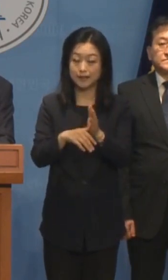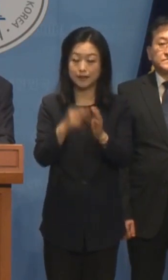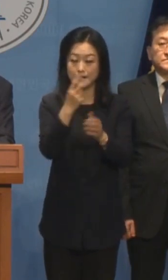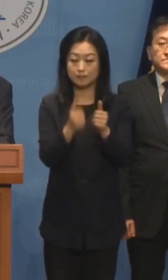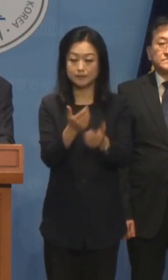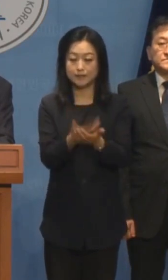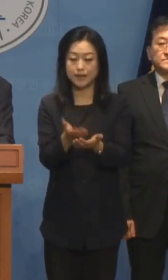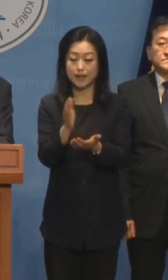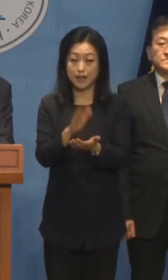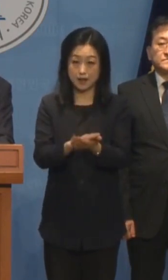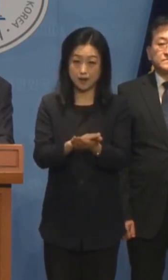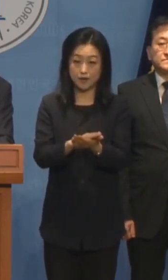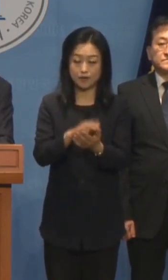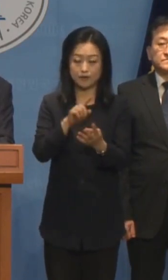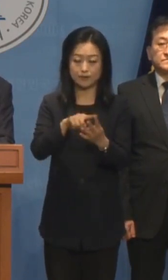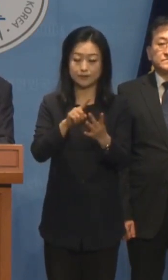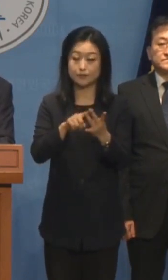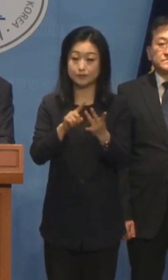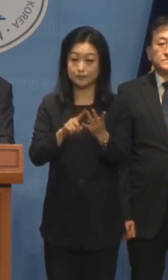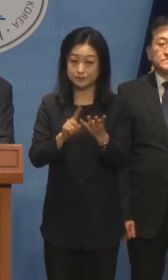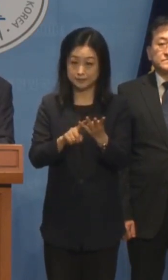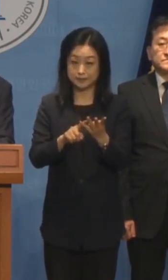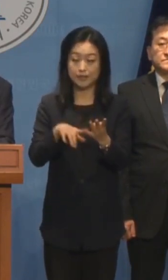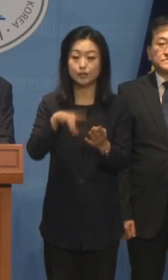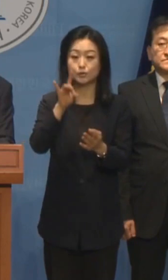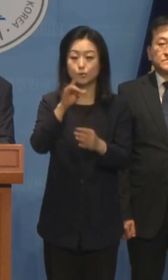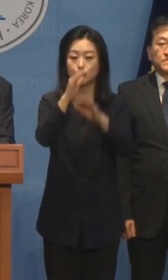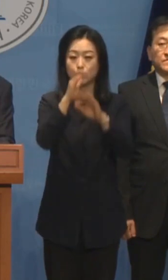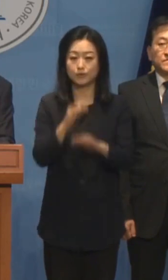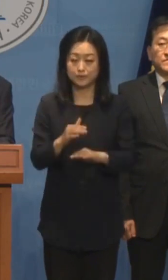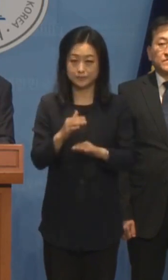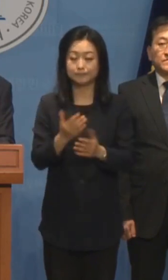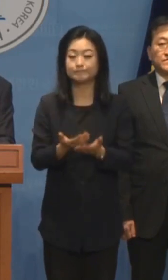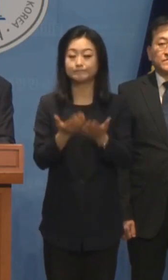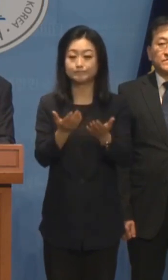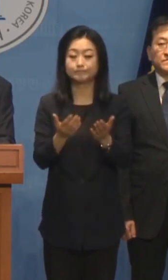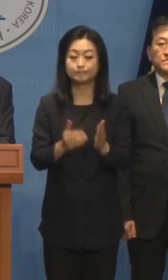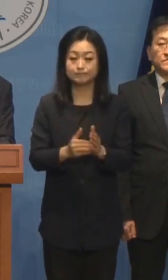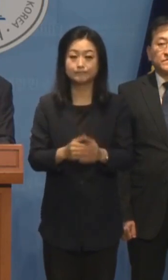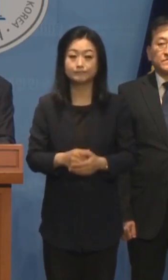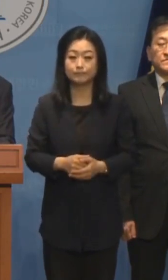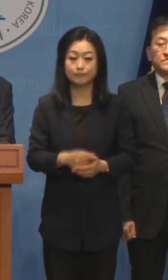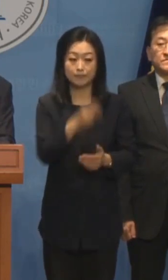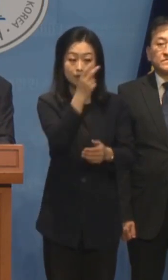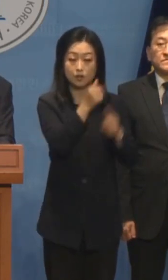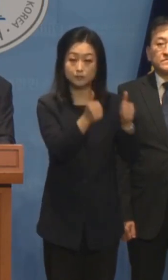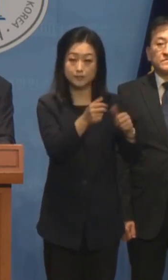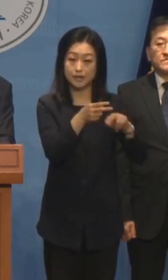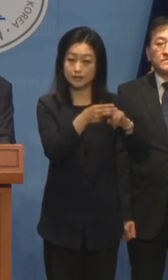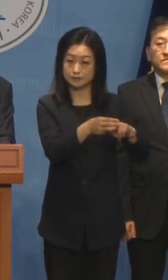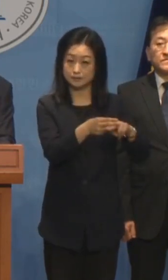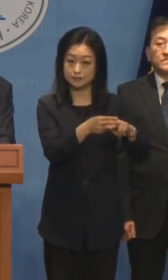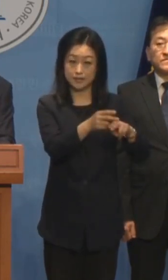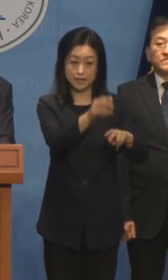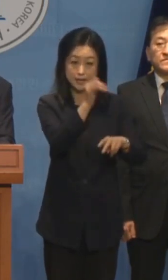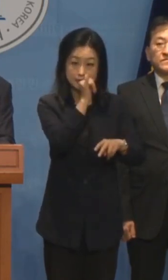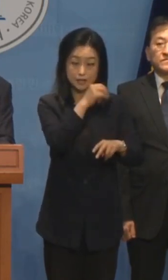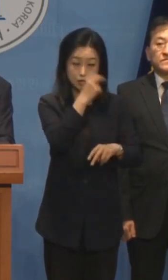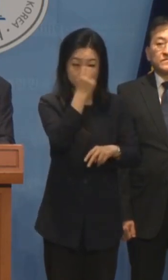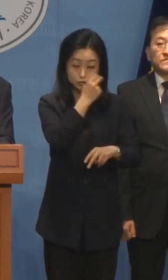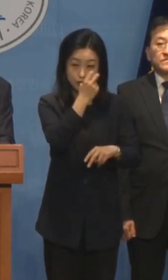제정안 및 개정안 초안을 발표했습니다. 검찰이 독점적으로 주도하고는 있는 현행 수사